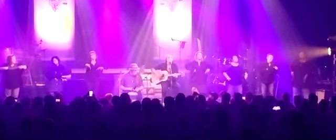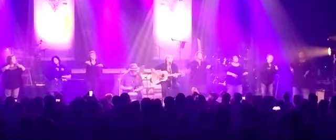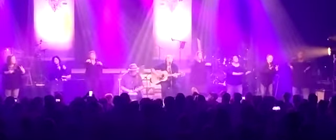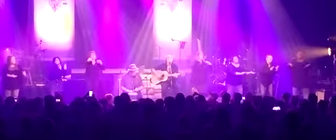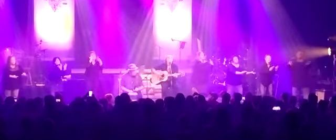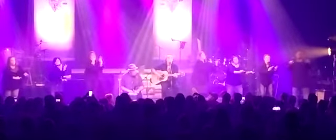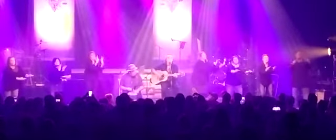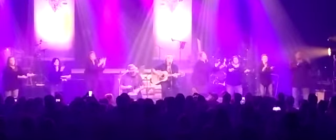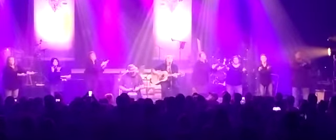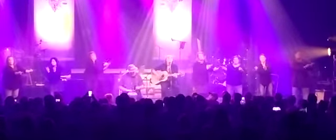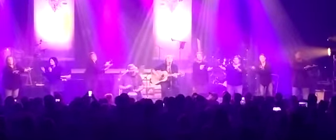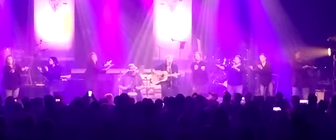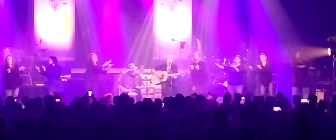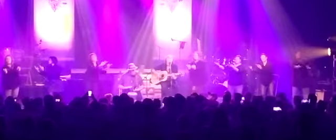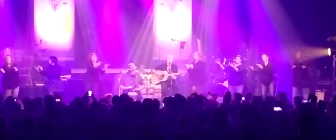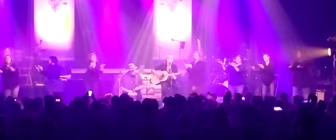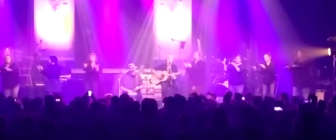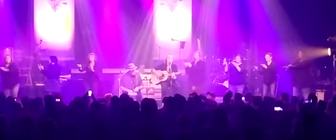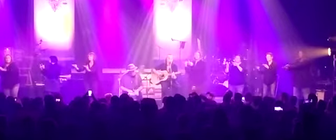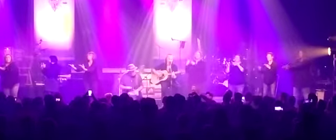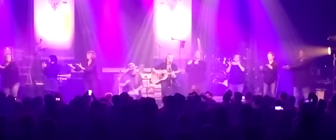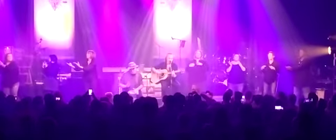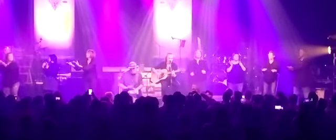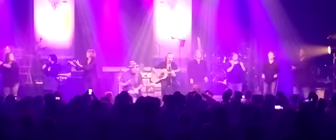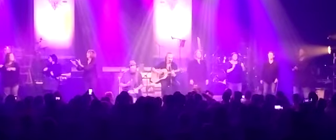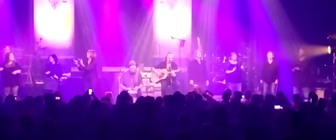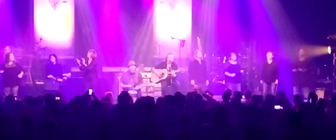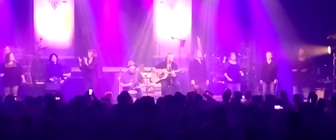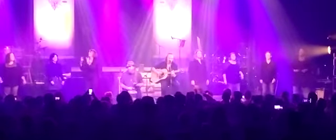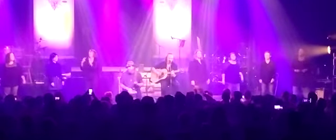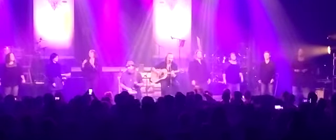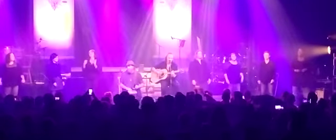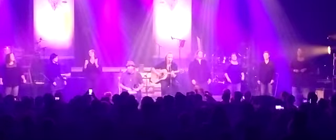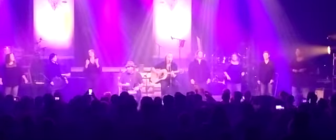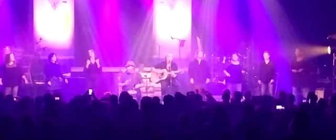Toute une vie s'offre devant vous,